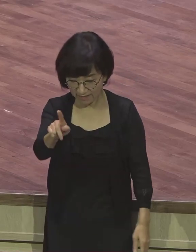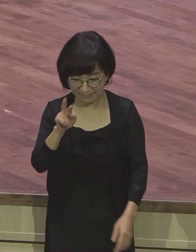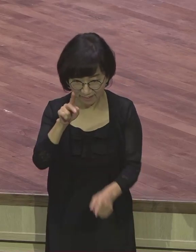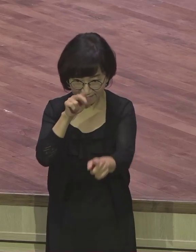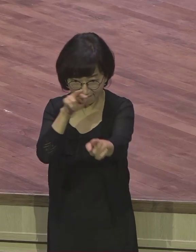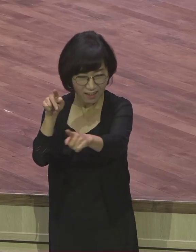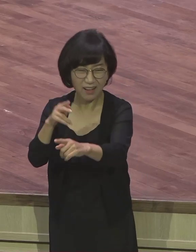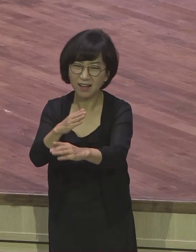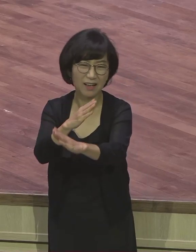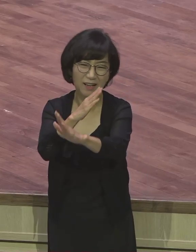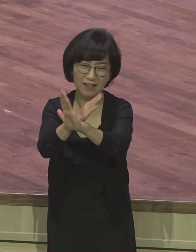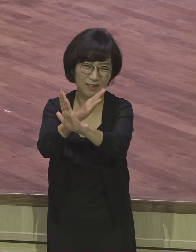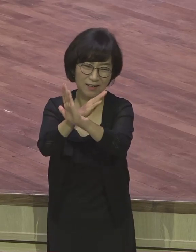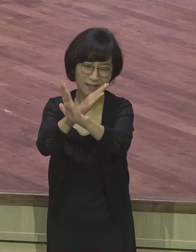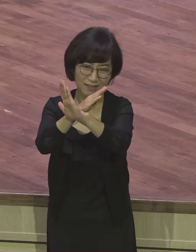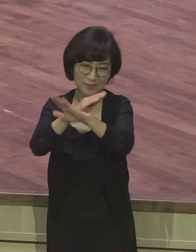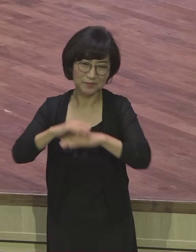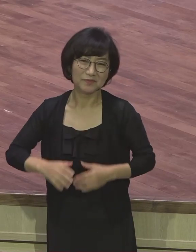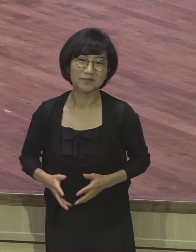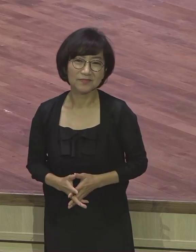아파하기 힘들면 안 돼.